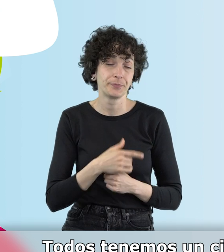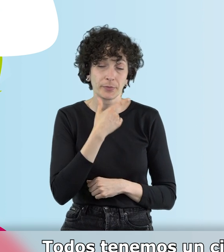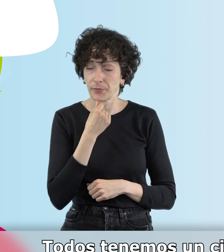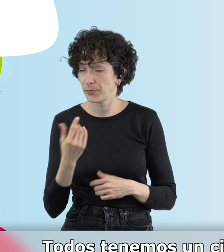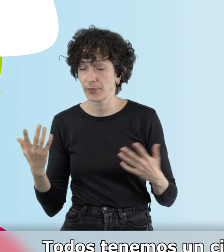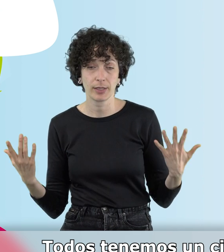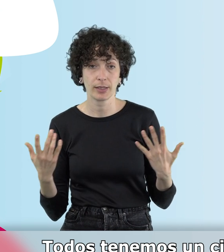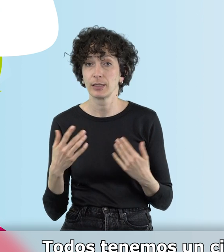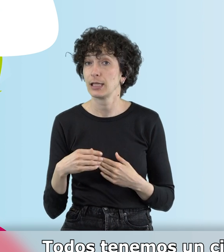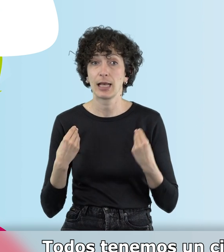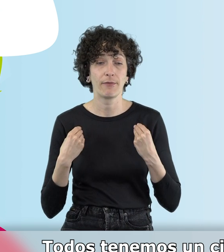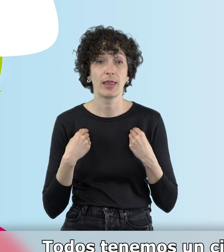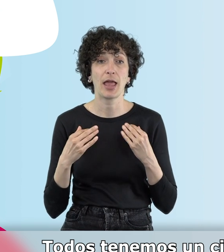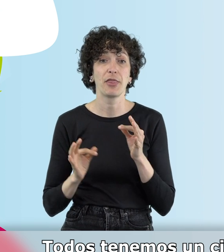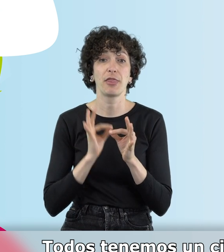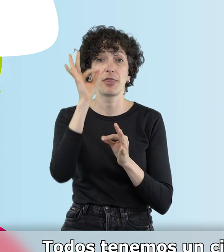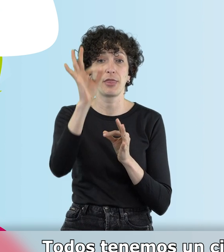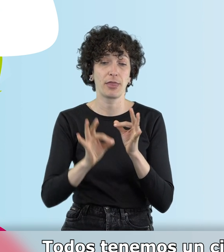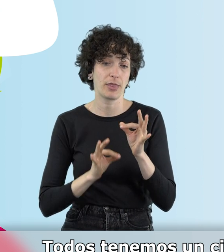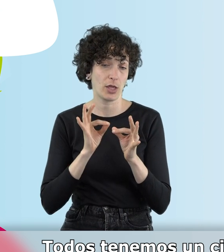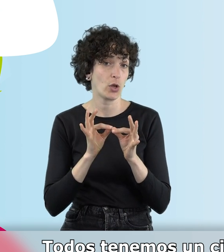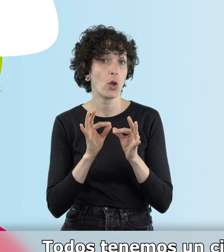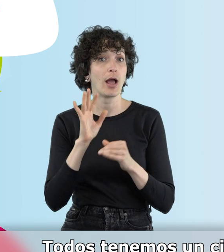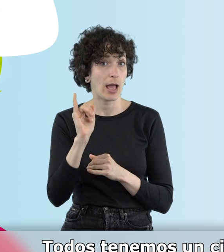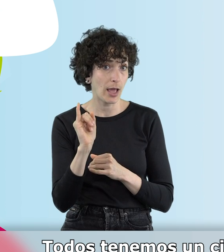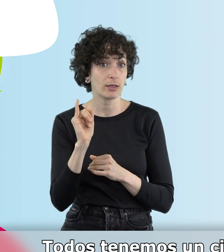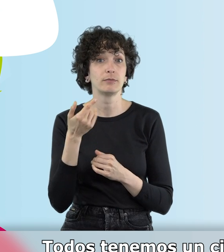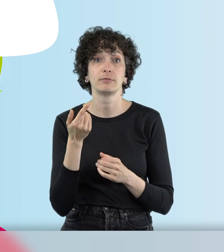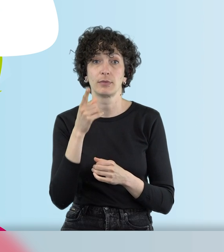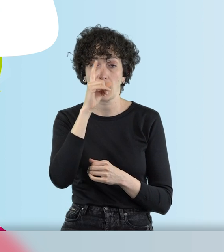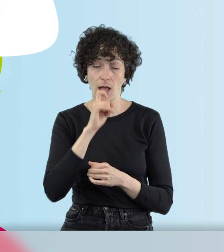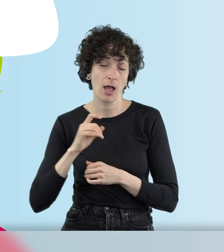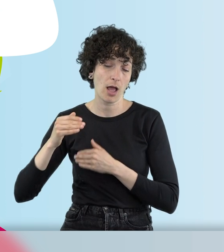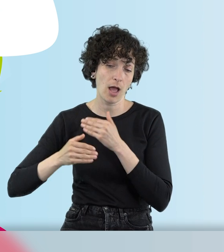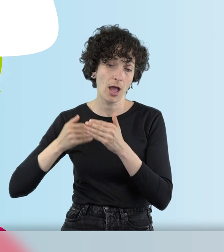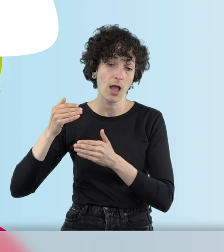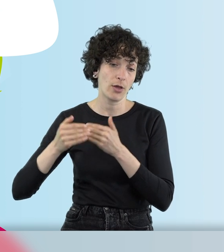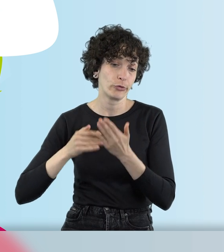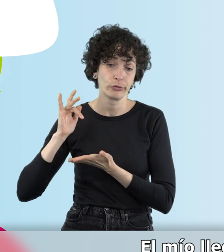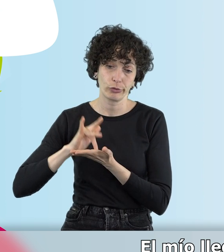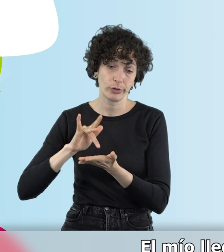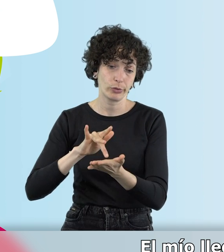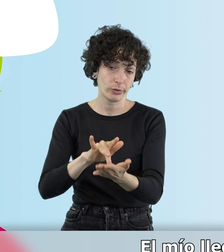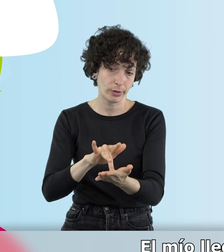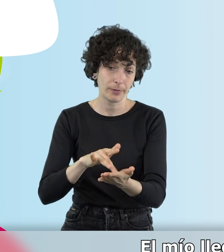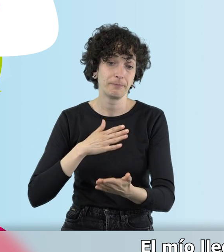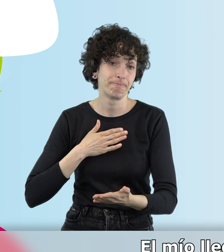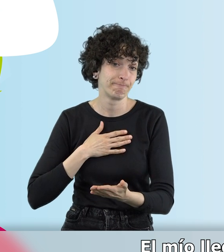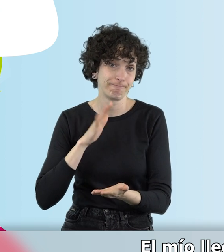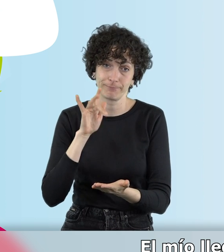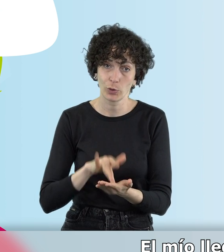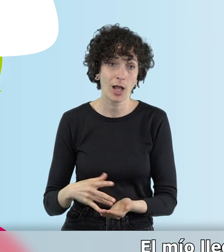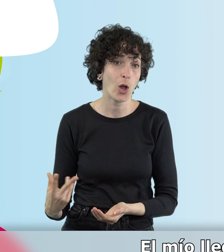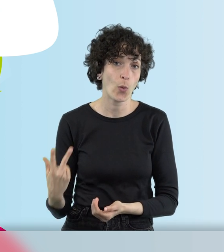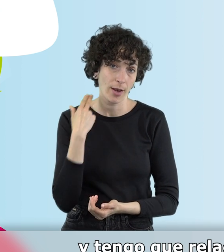que todos tenemos un ciclo en la vida que, según van pasando los años, tenemos que ir cumpliendo. El mío ya llegó a